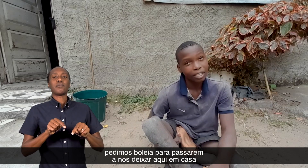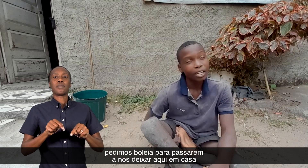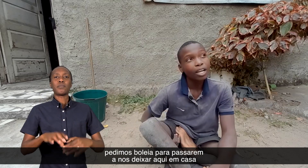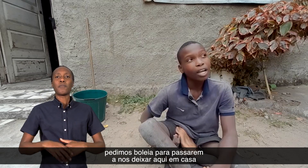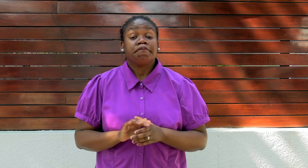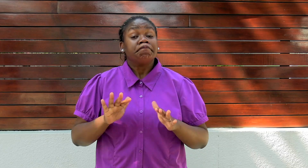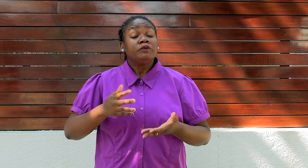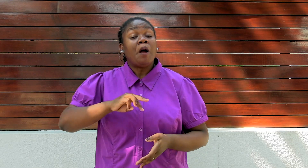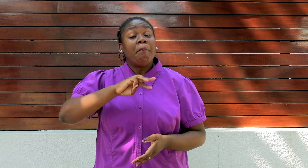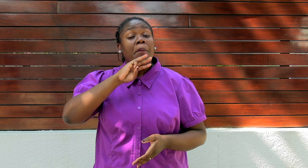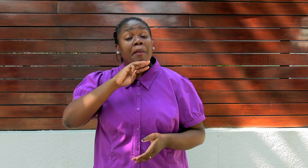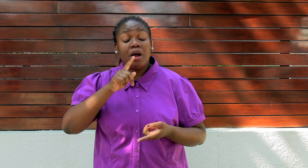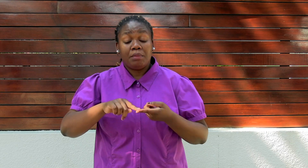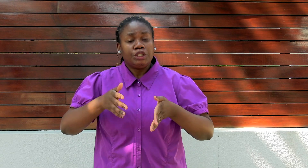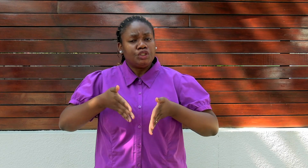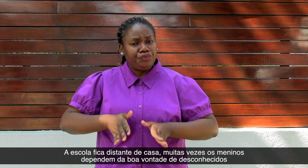casa.